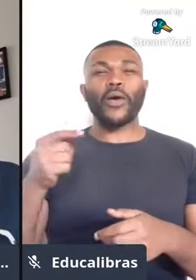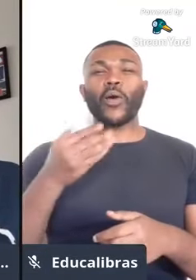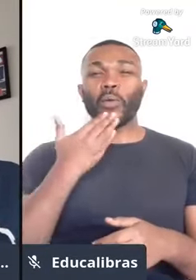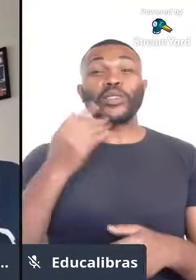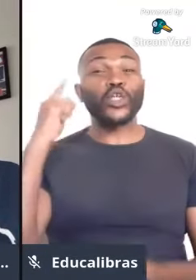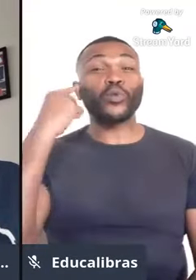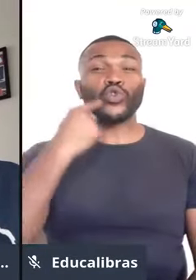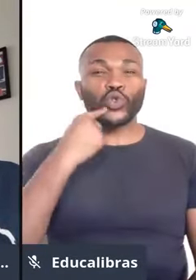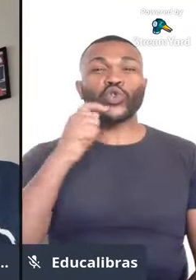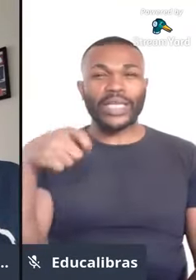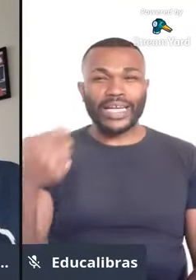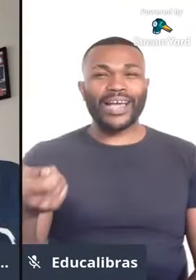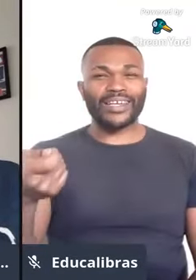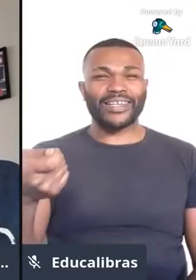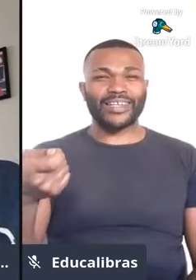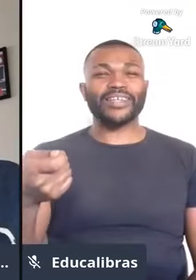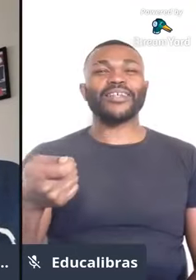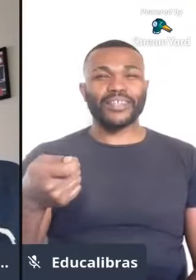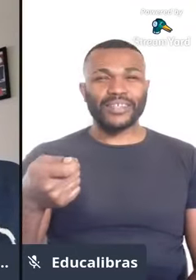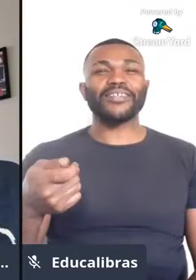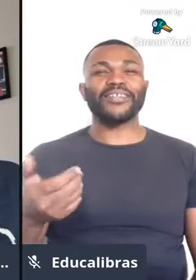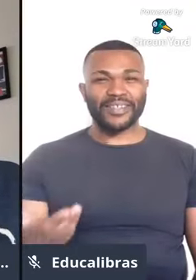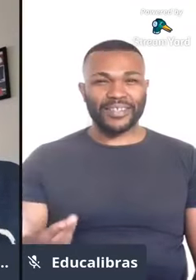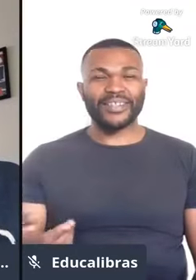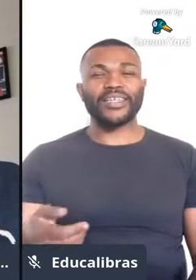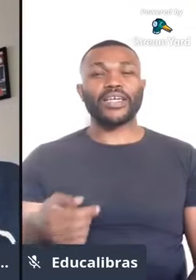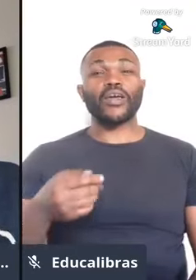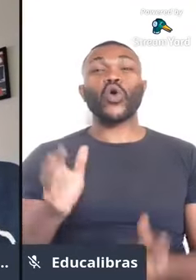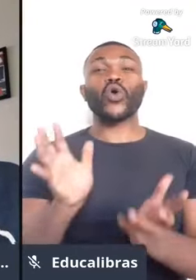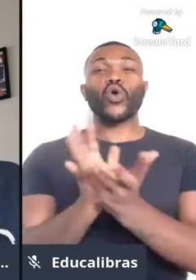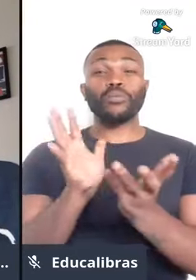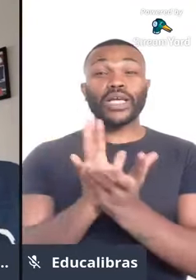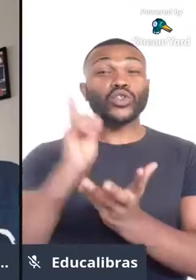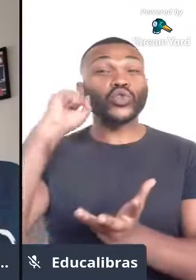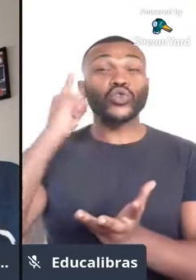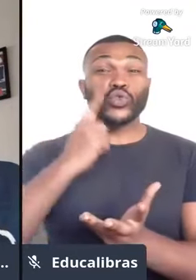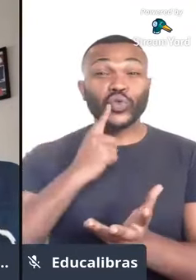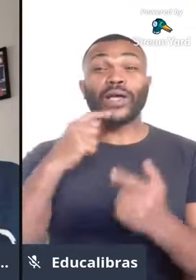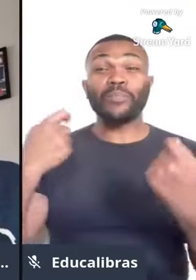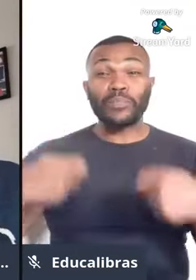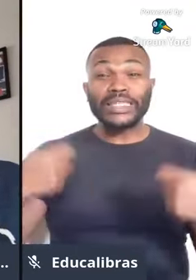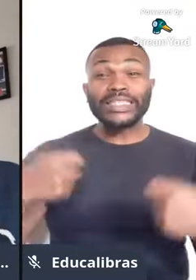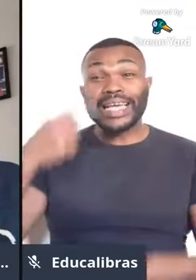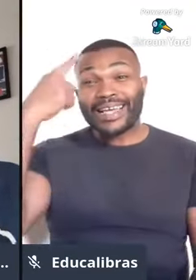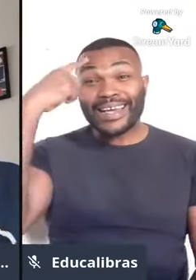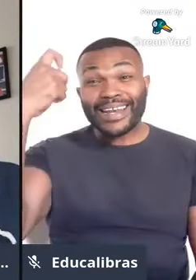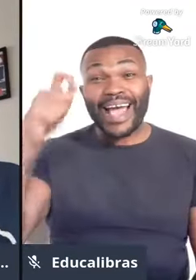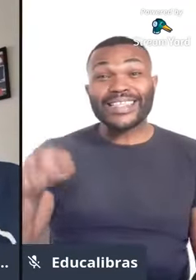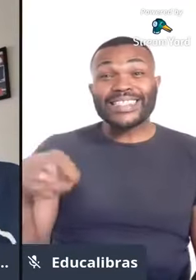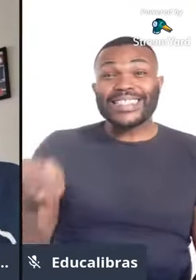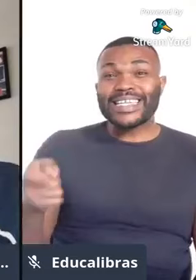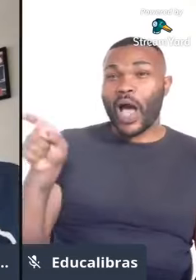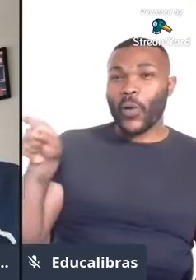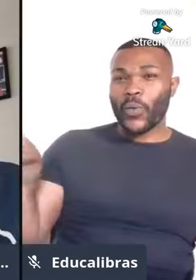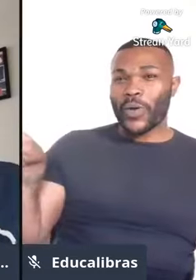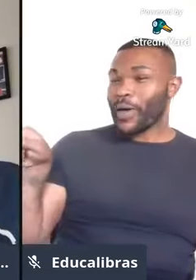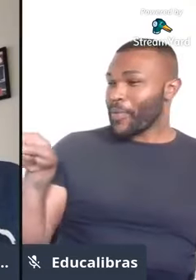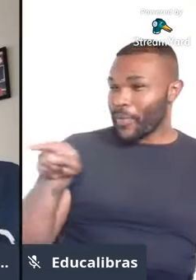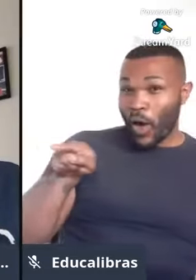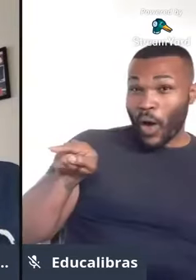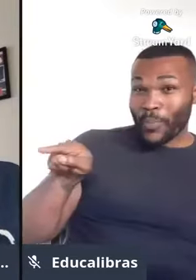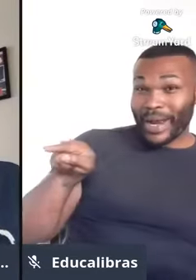tenho. Caramba, olha aí. Comunidade surda que está nos acompanhando. Precisa dar um sinal para o